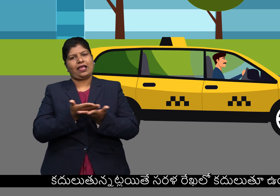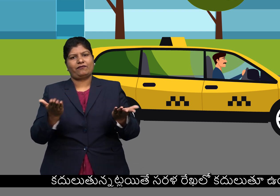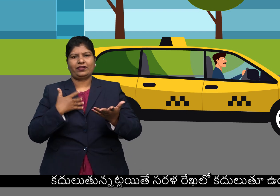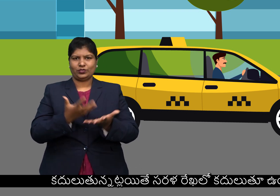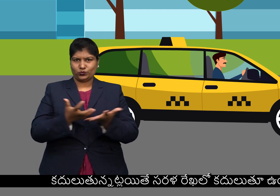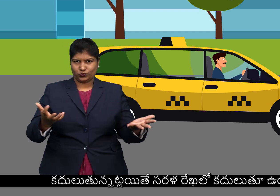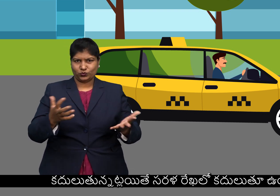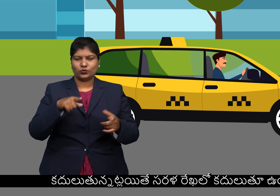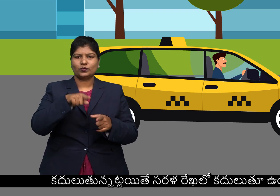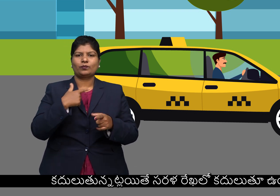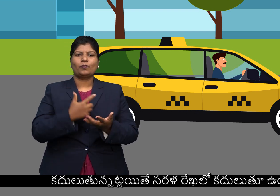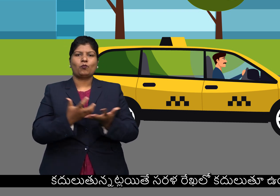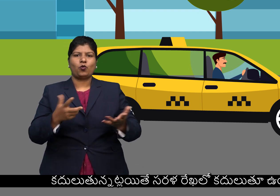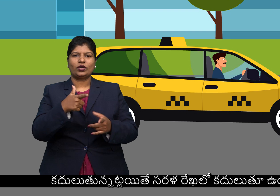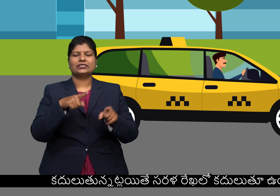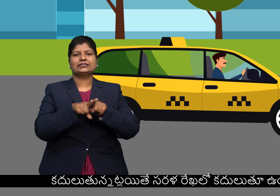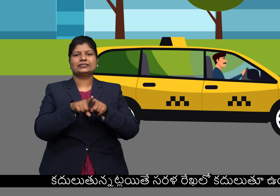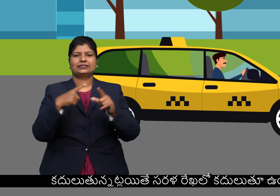కదులుతున్నట్లయితే సరళ రేఖలో కదులుతూ ఉండడం వల్ల